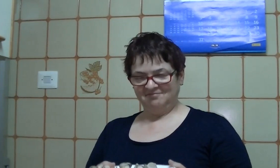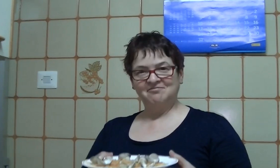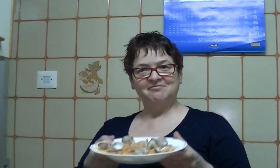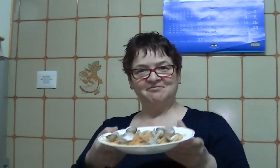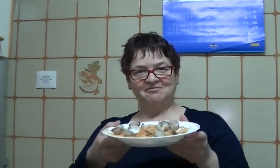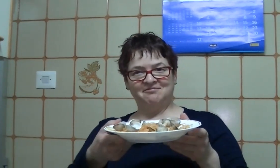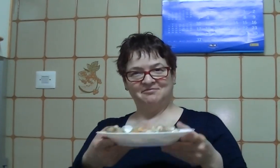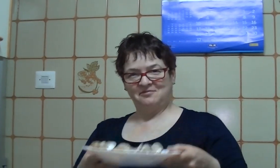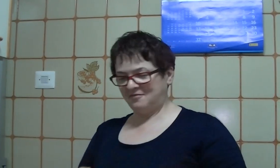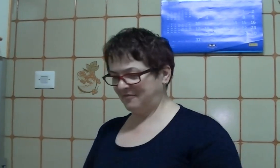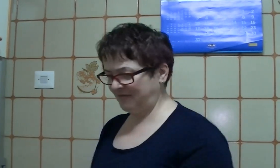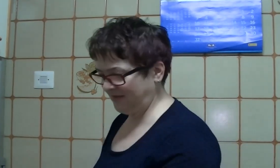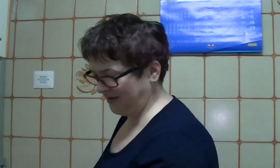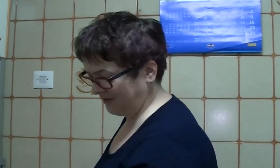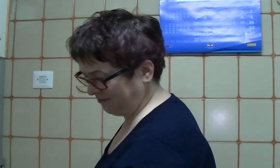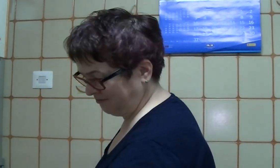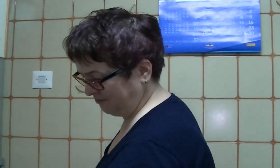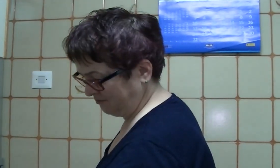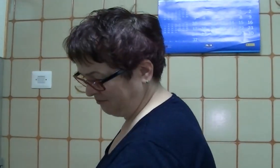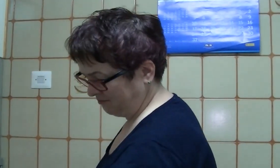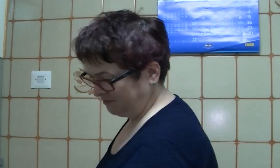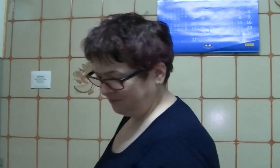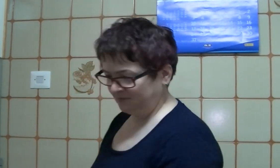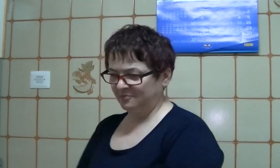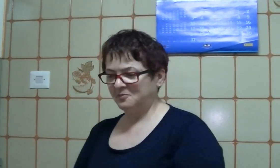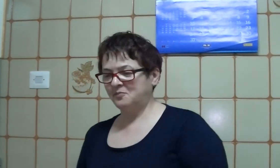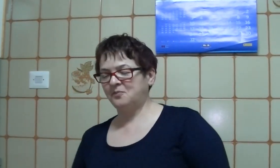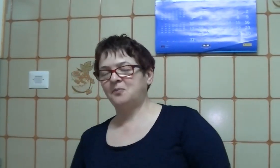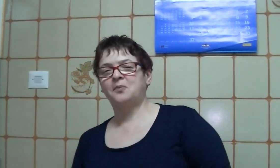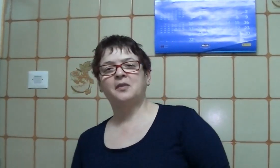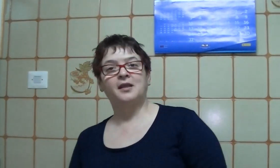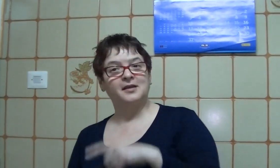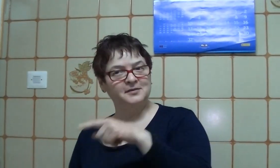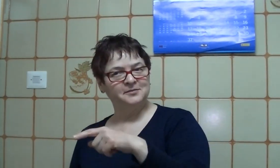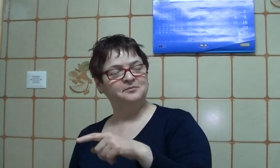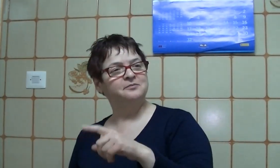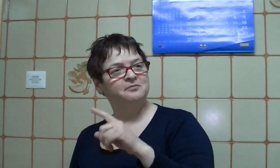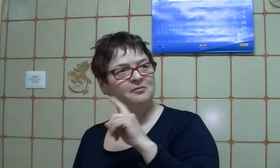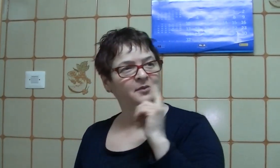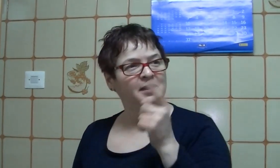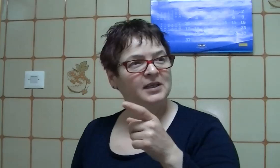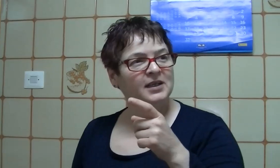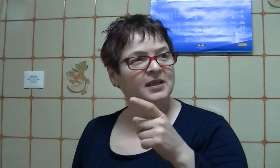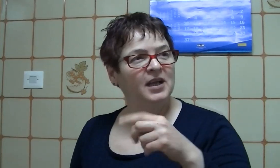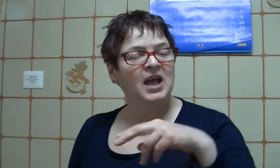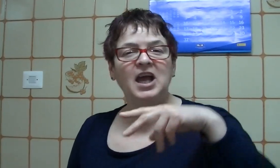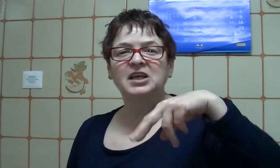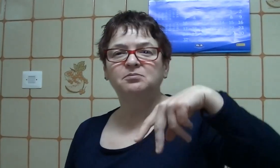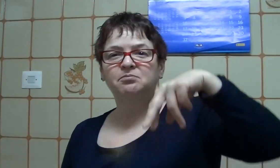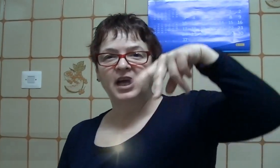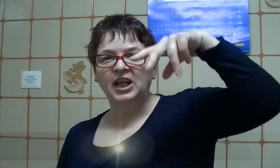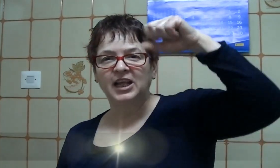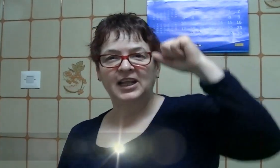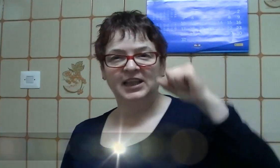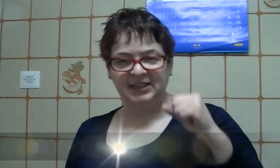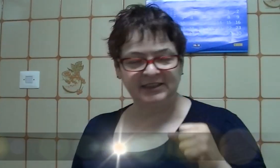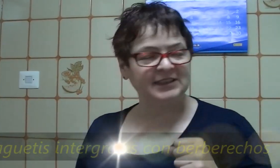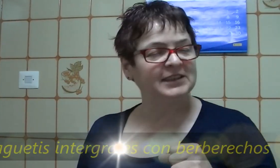También una serie de 2.000 euros ha repartido Francisco de Córdoba y otros 500.000 de Gregorio y María del Mar en Ciudad Real.